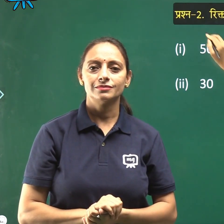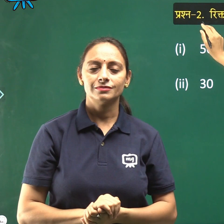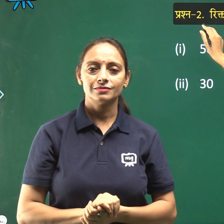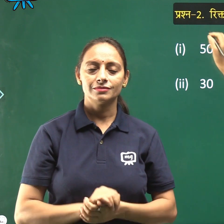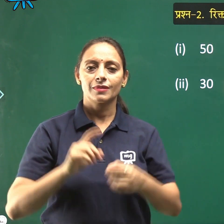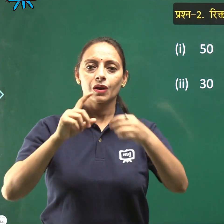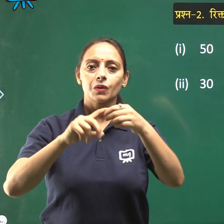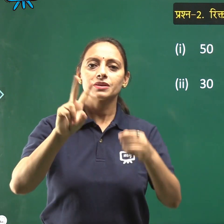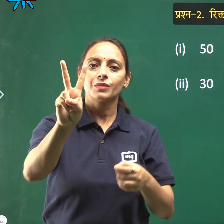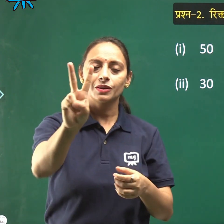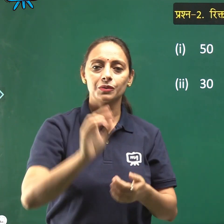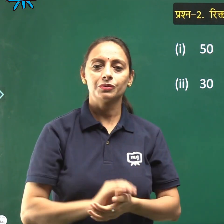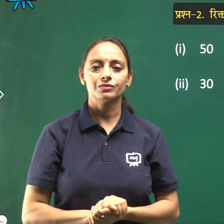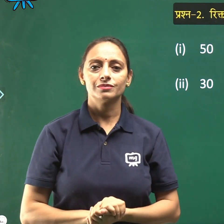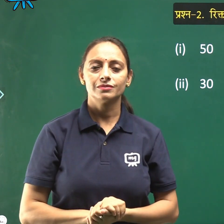प्रश्न दो,